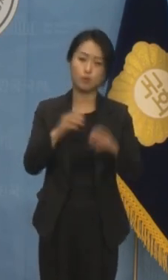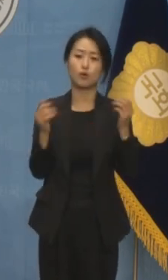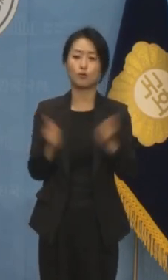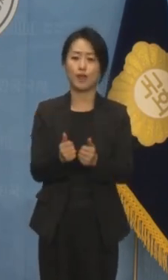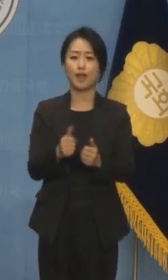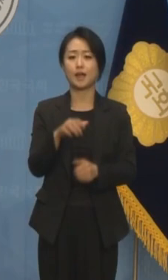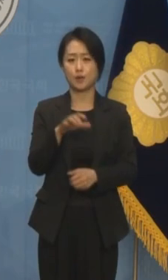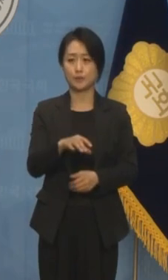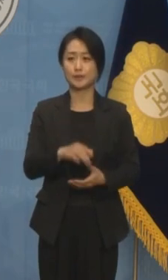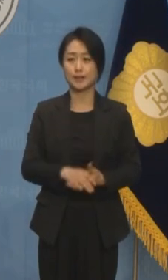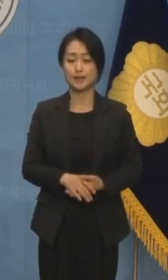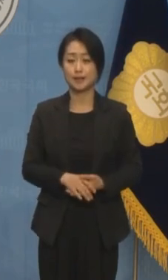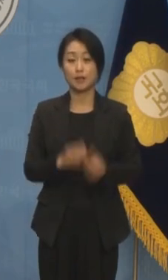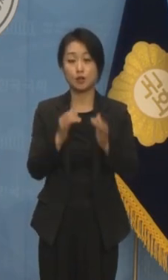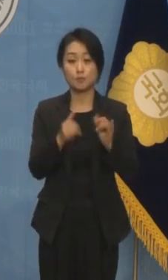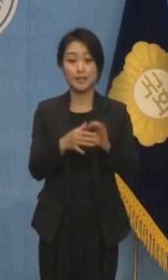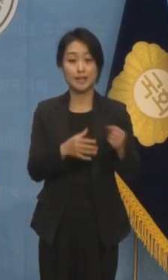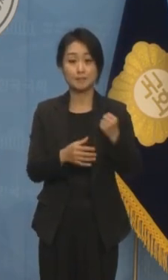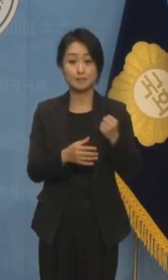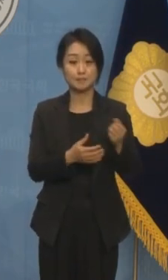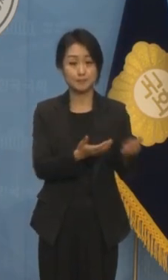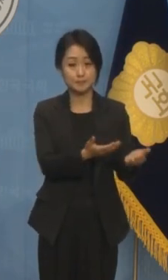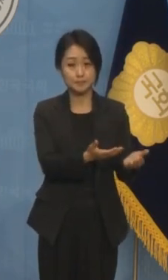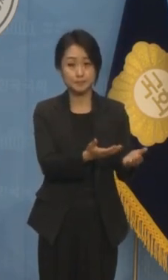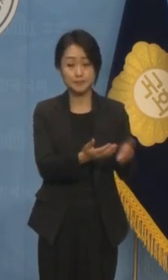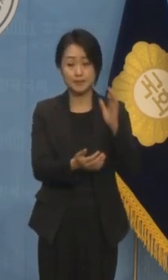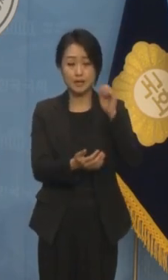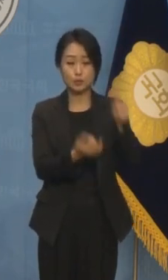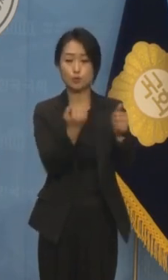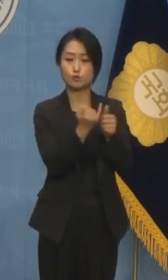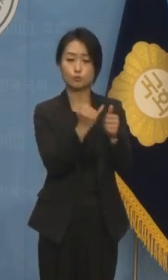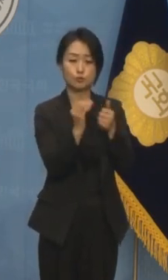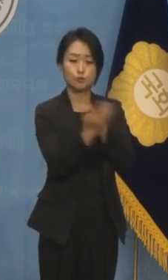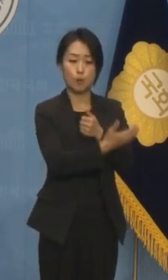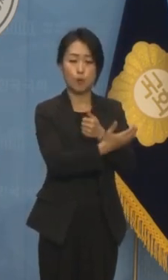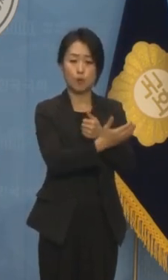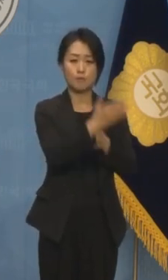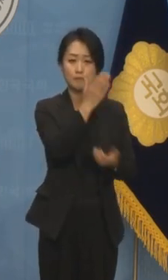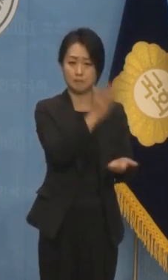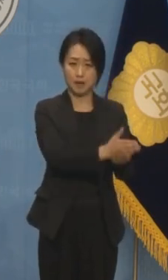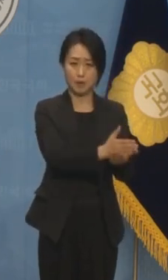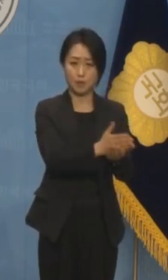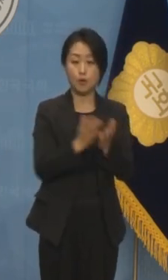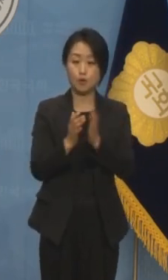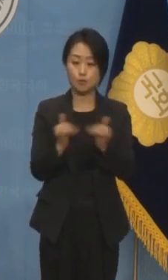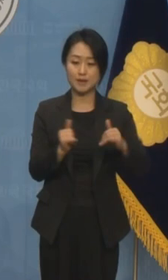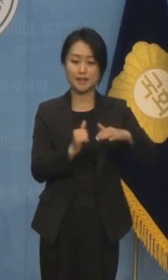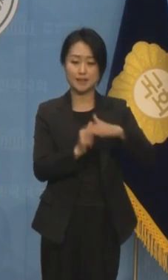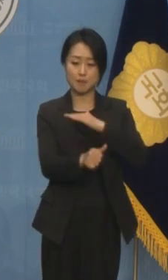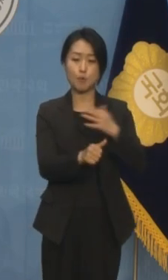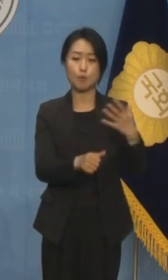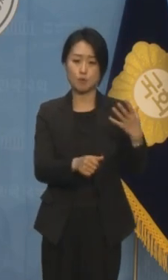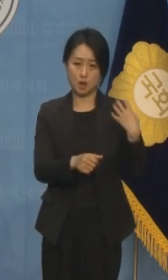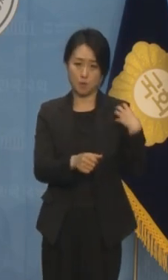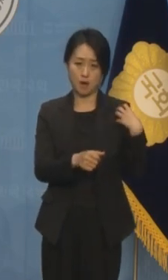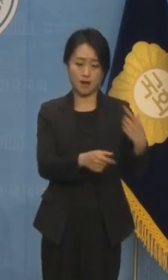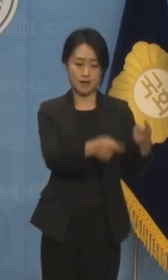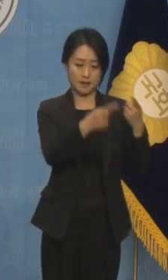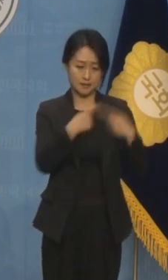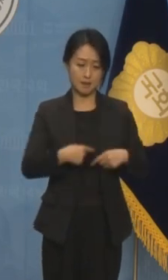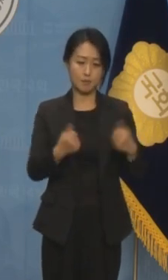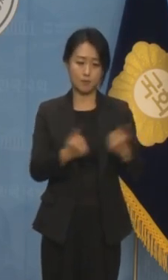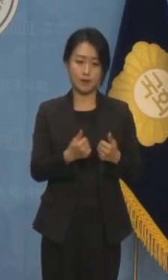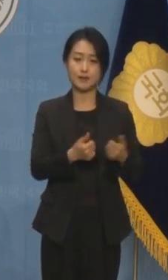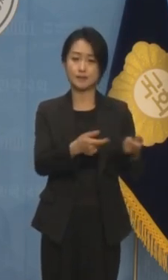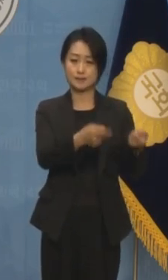국회입니다. 국민의힘은 대통령 부부 지키기를 멈추고 국민의 대표로서 본분을